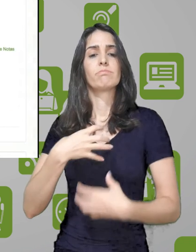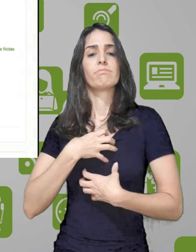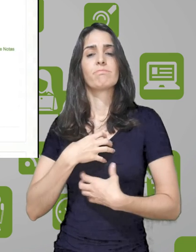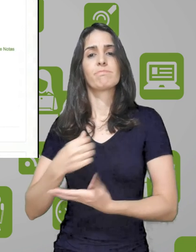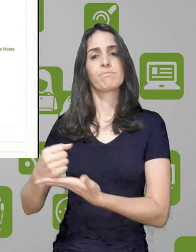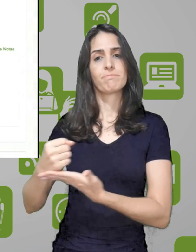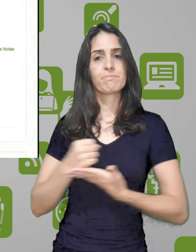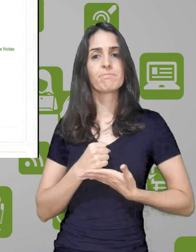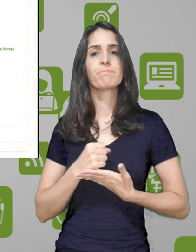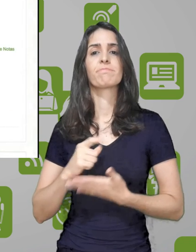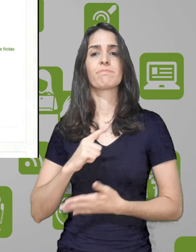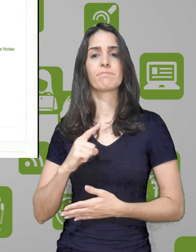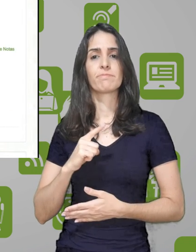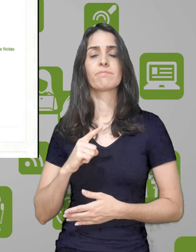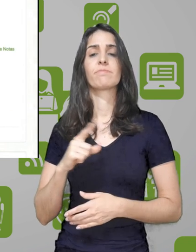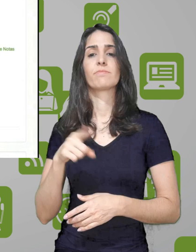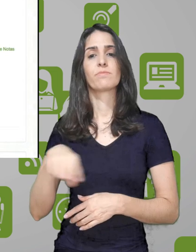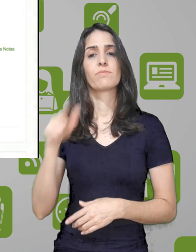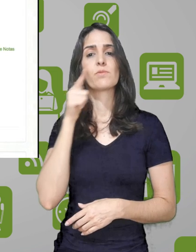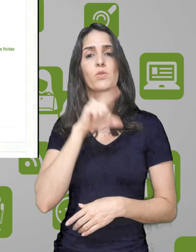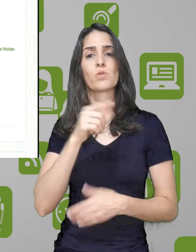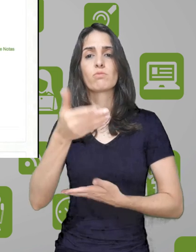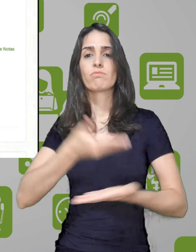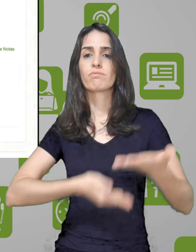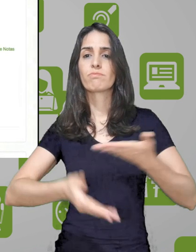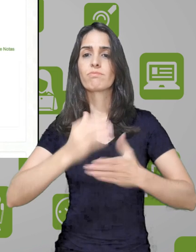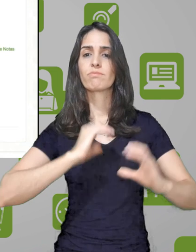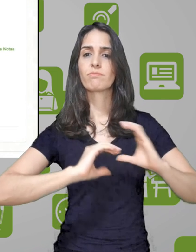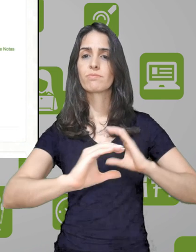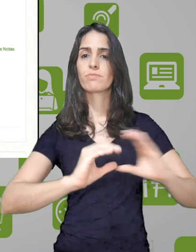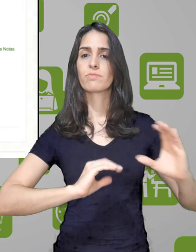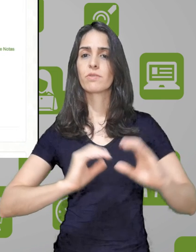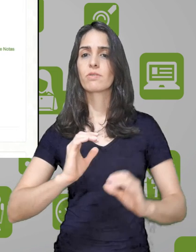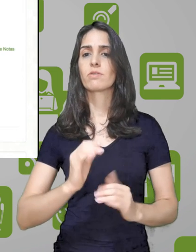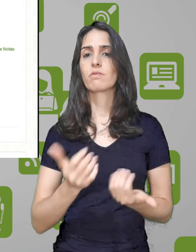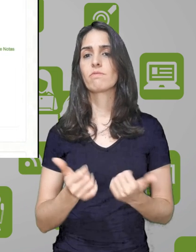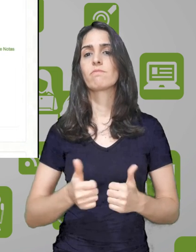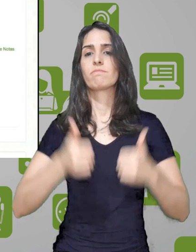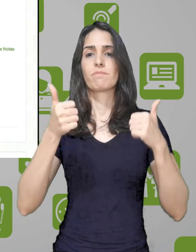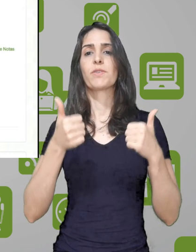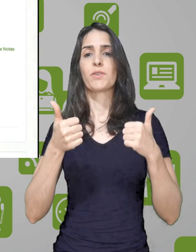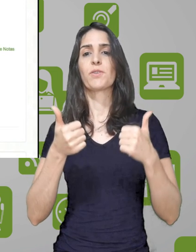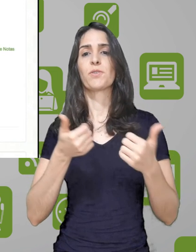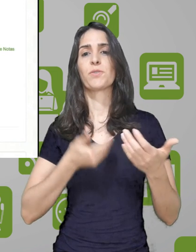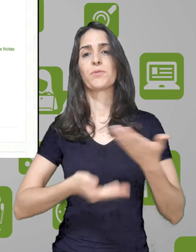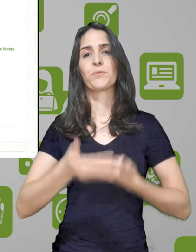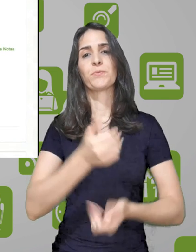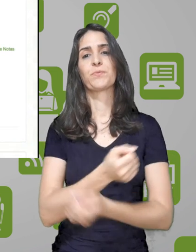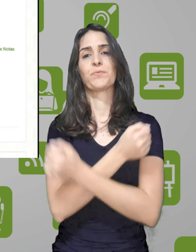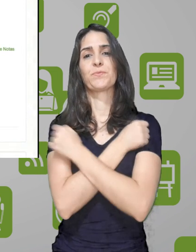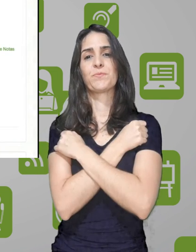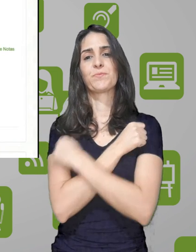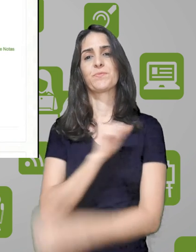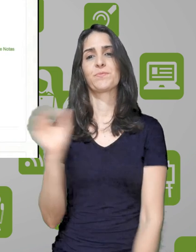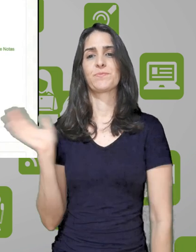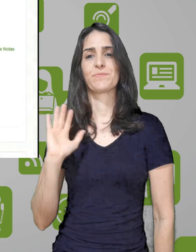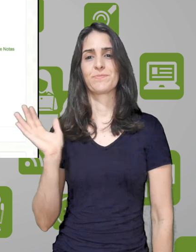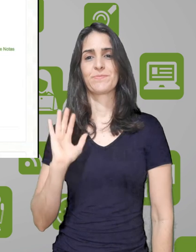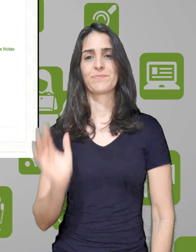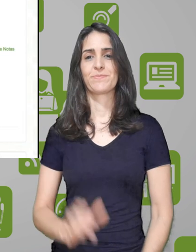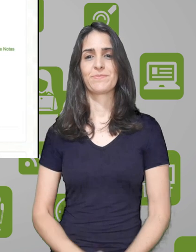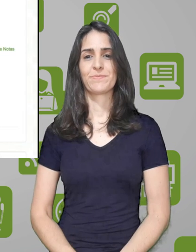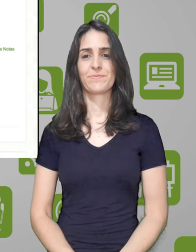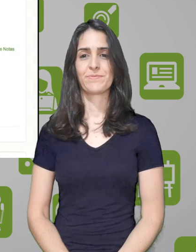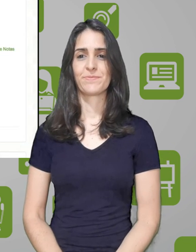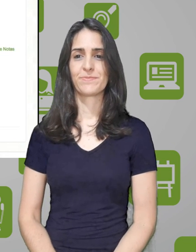sinta acompanhado amparado e você consiga ter uma comunicação mais eficaz um